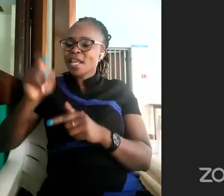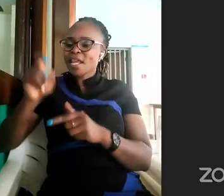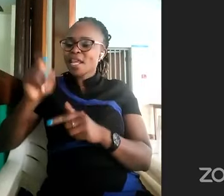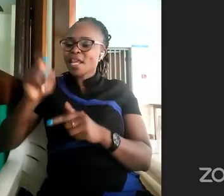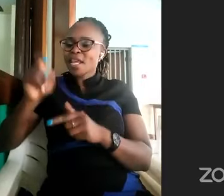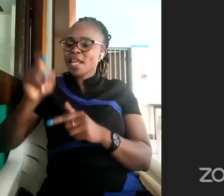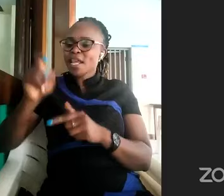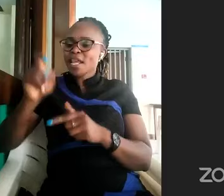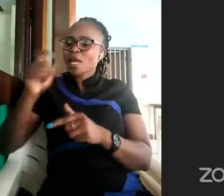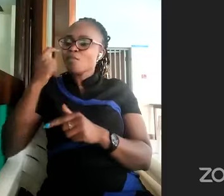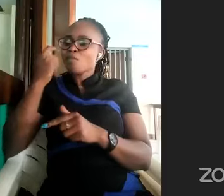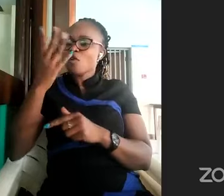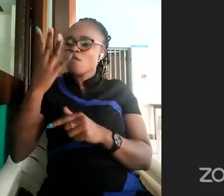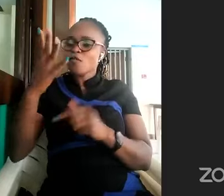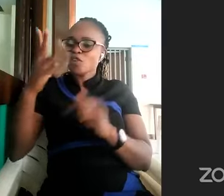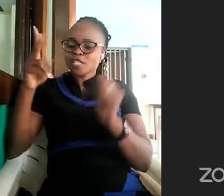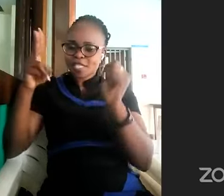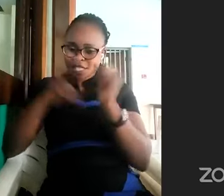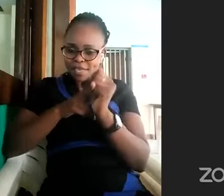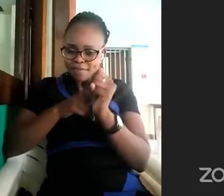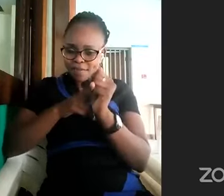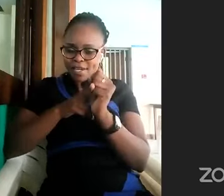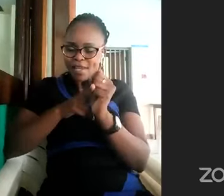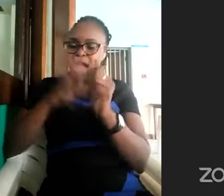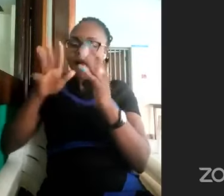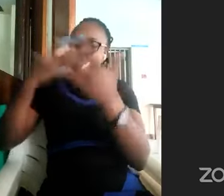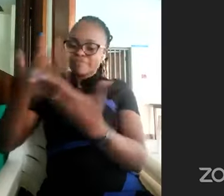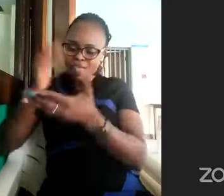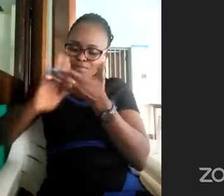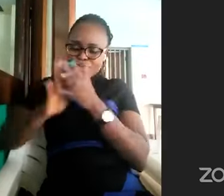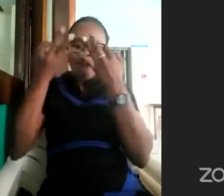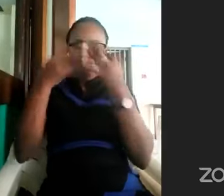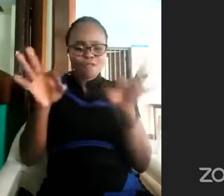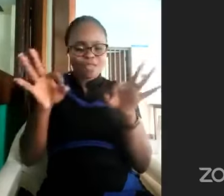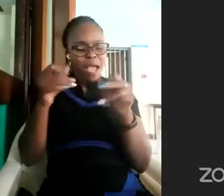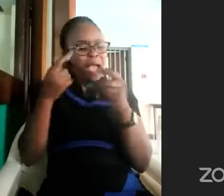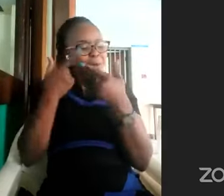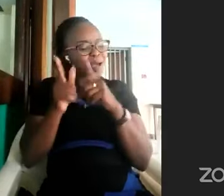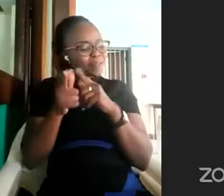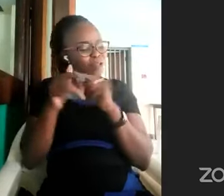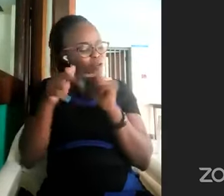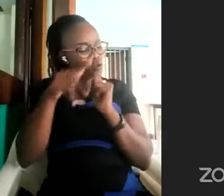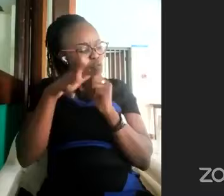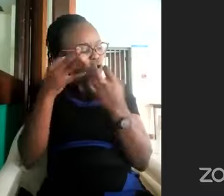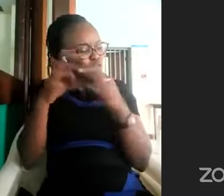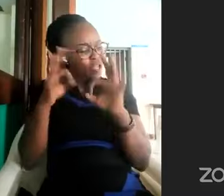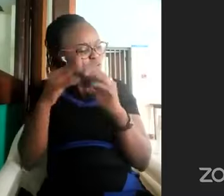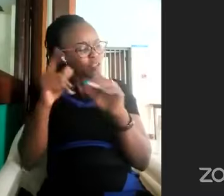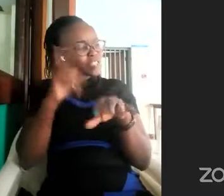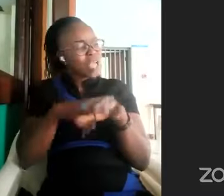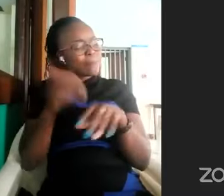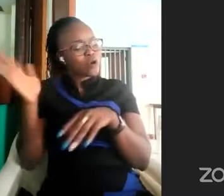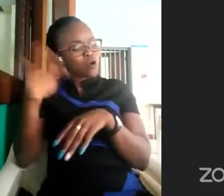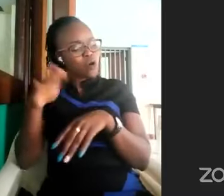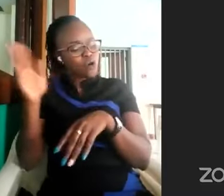hii kesi angalau iwe itasonga, lakini kila atakapoenda tunaambiwa ngoja, kila atakapomwambia unaambiwa ngoja, kwa sababu hakuna kile